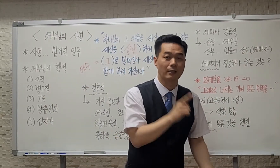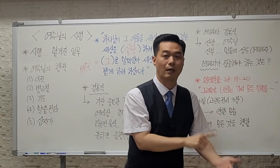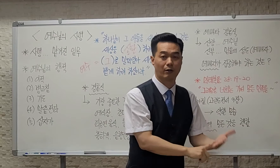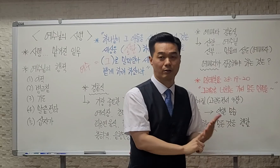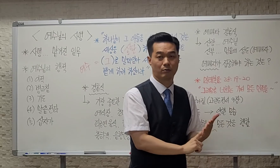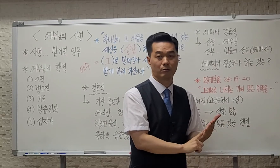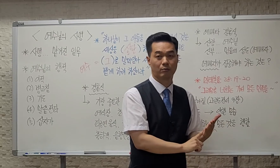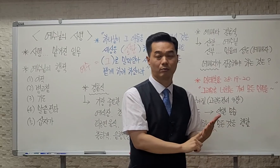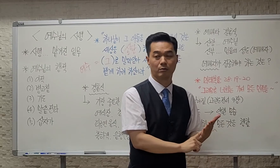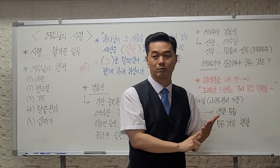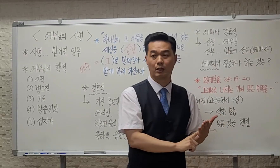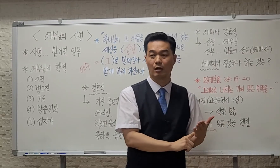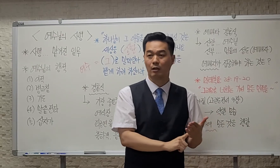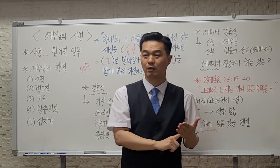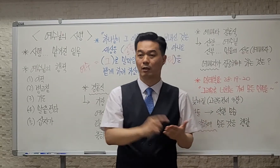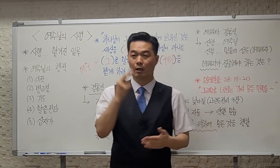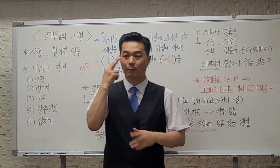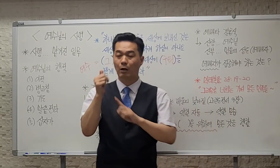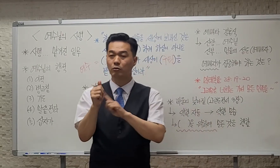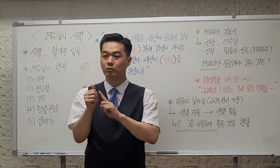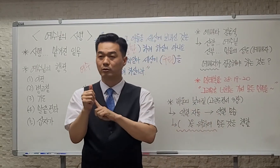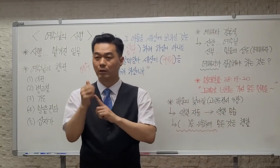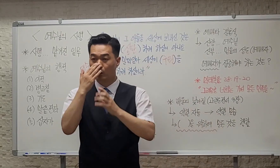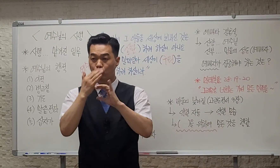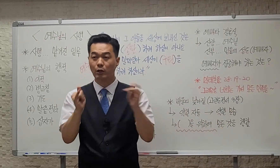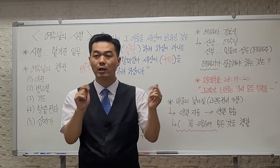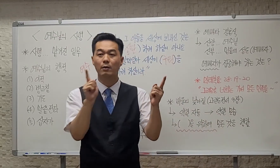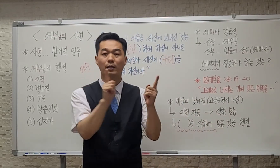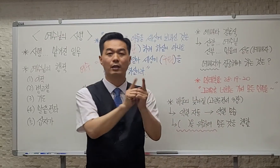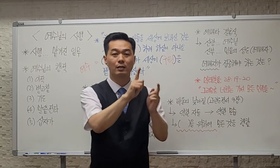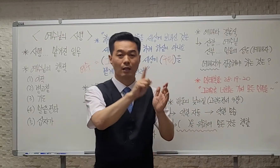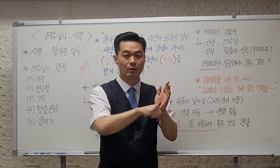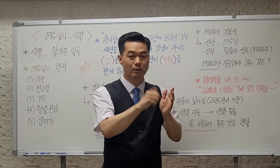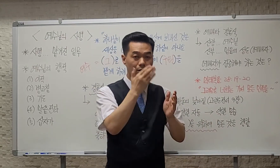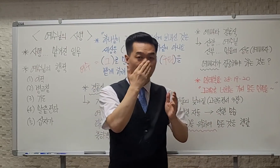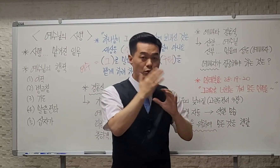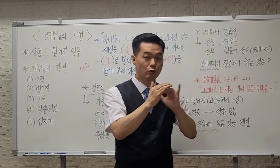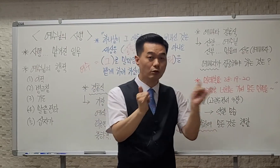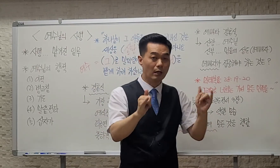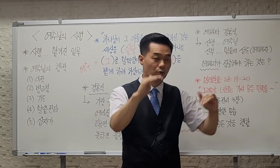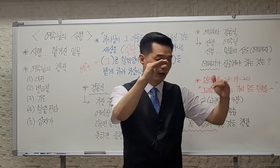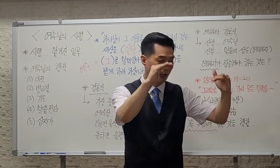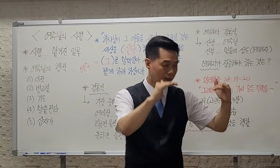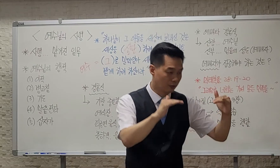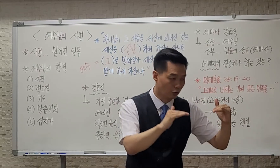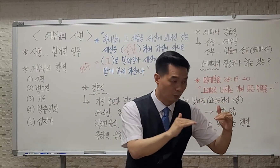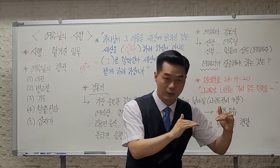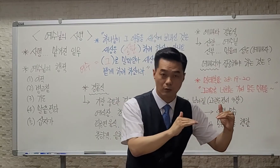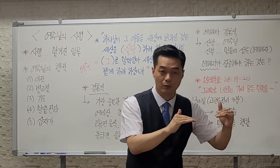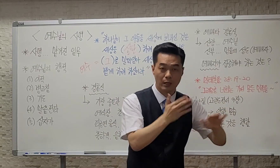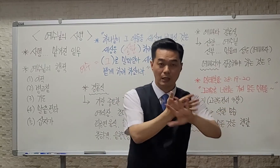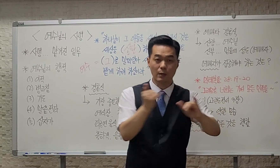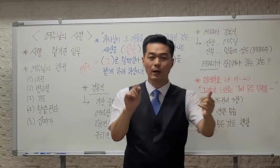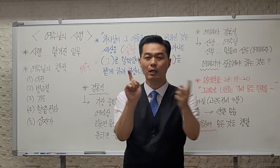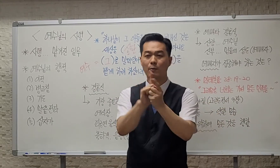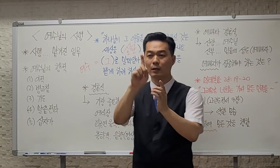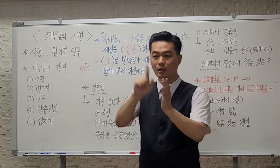나와요. 자, 바울은 유대인을 만날 때는 유대인과 같은 눈높이로, 이방인을 만날